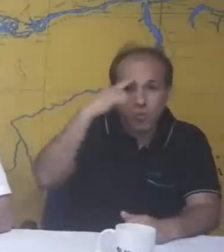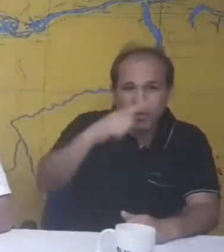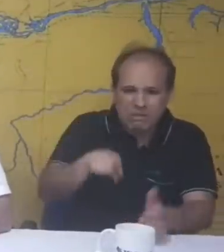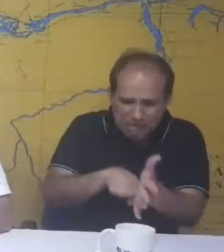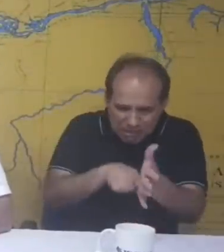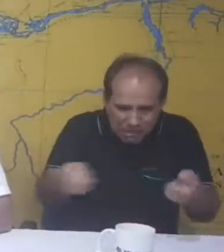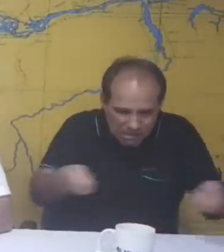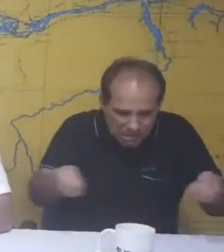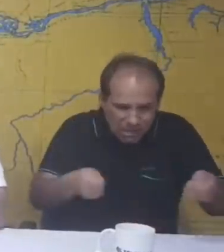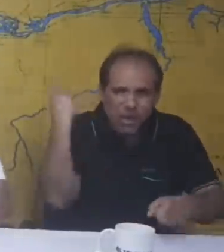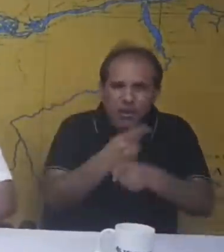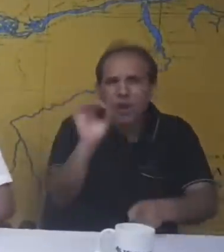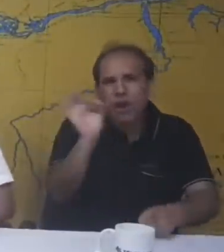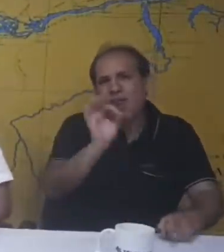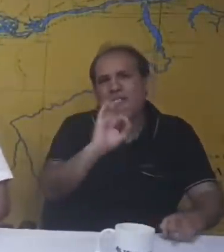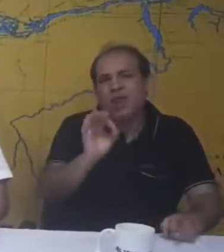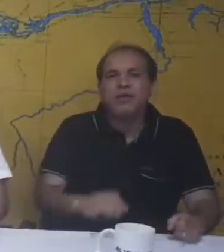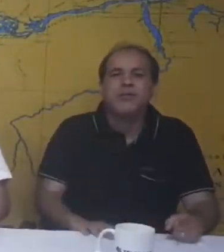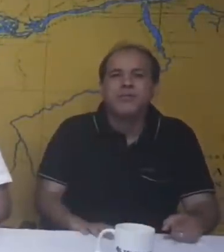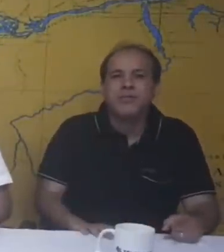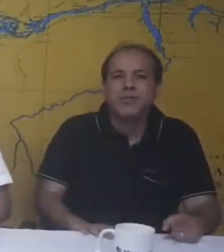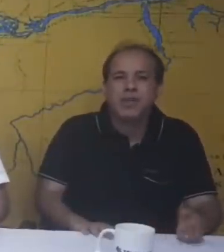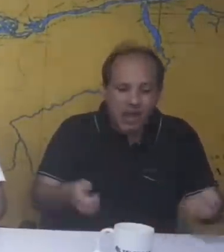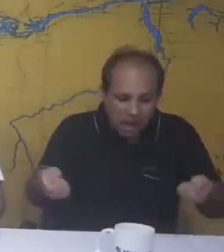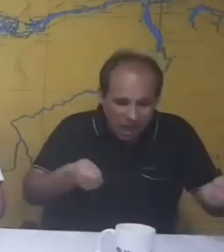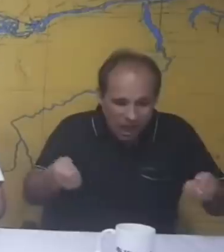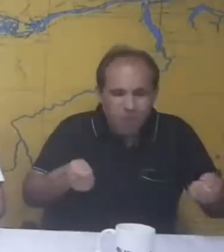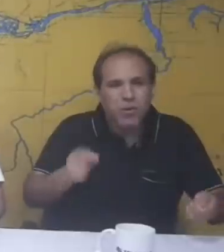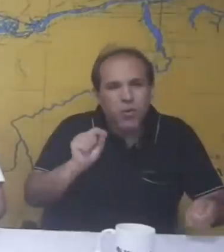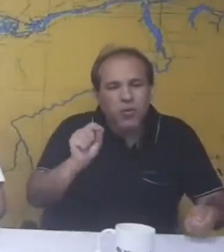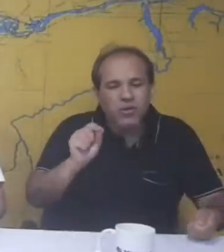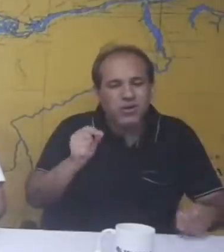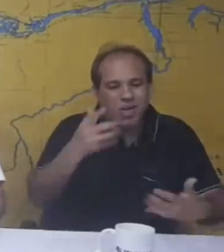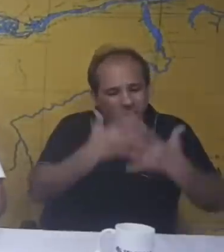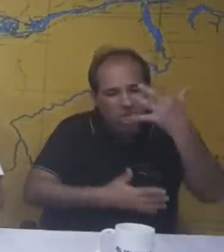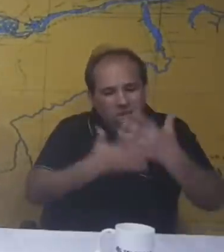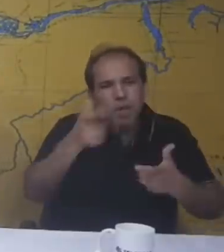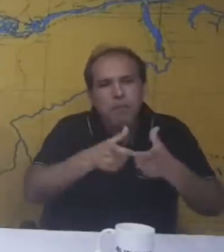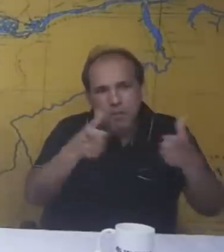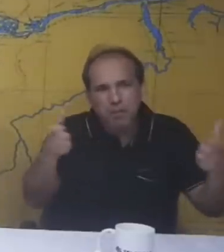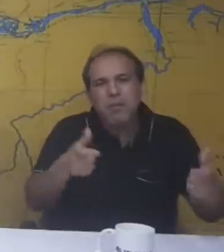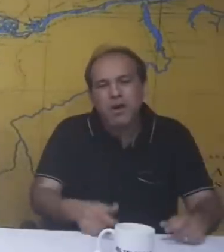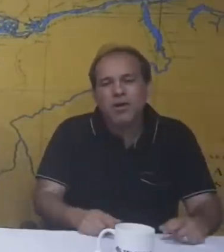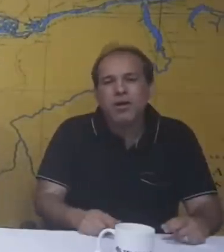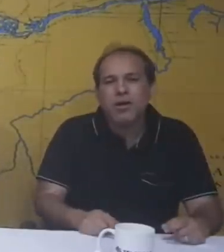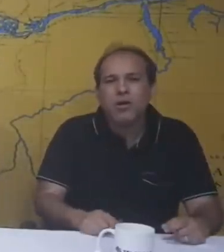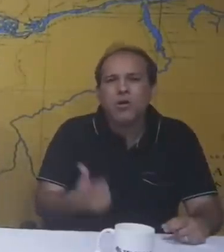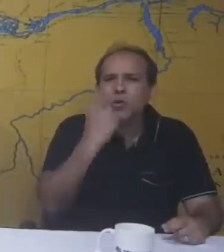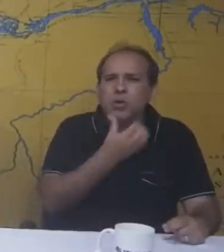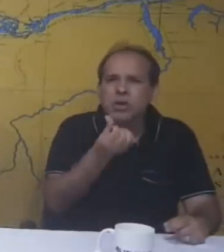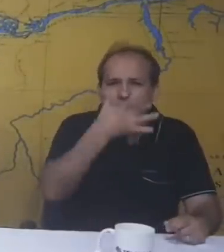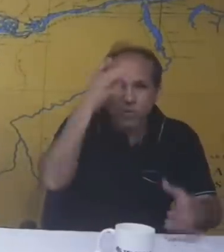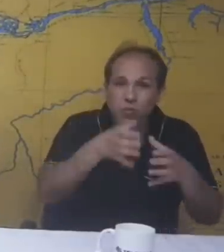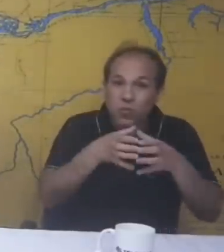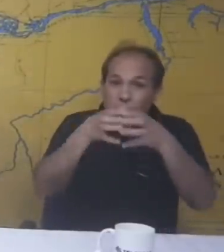achamos nada, infelizmente. O garimpo realmente, para muitos, é uma ilusão. Tá? E lá fomos em meia dúzia e à noite,